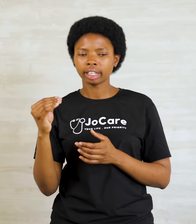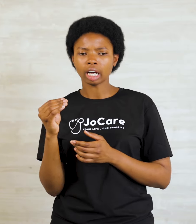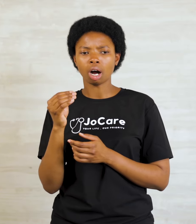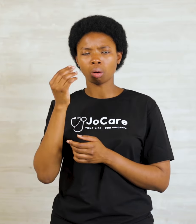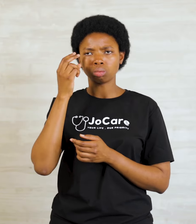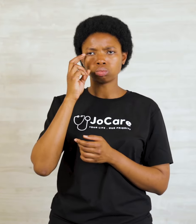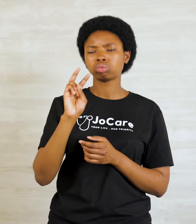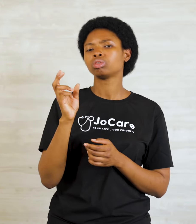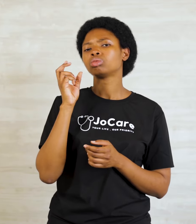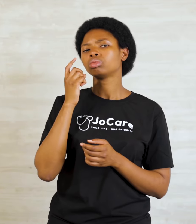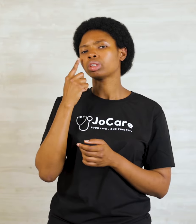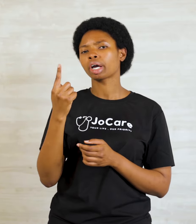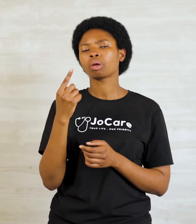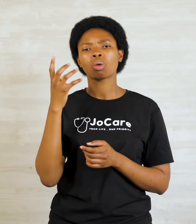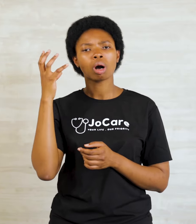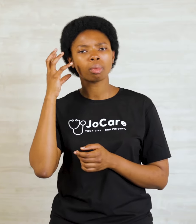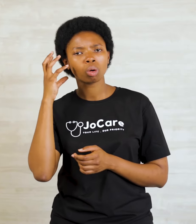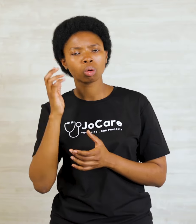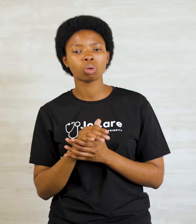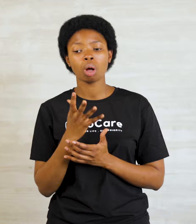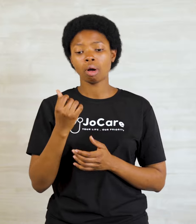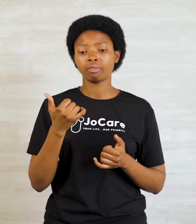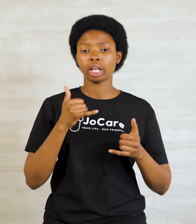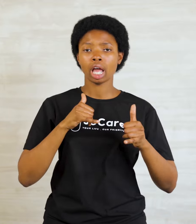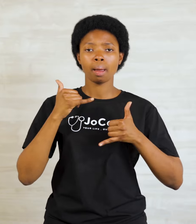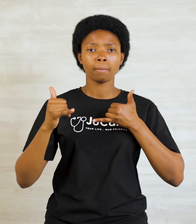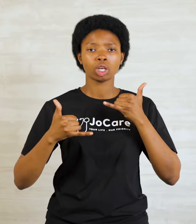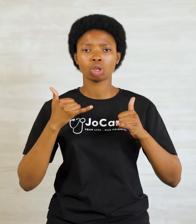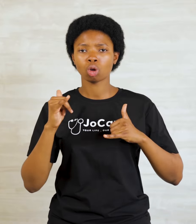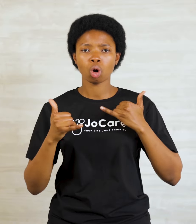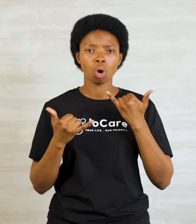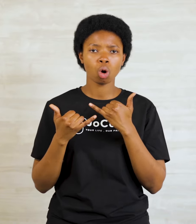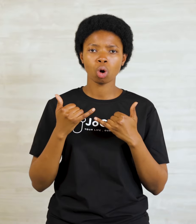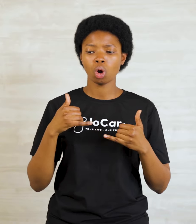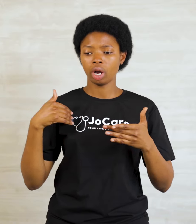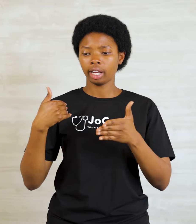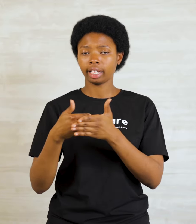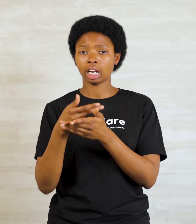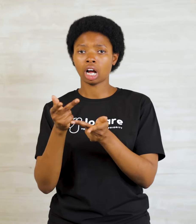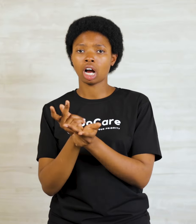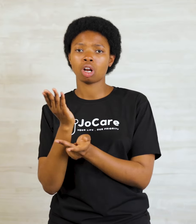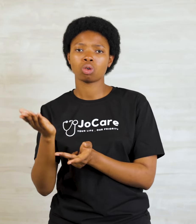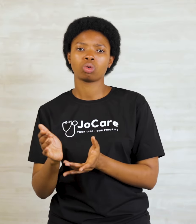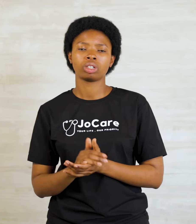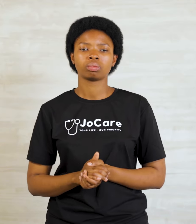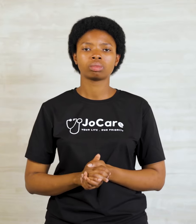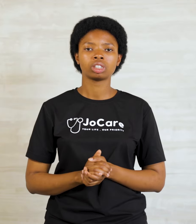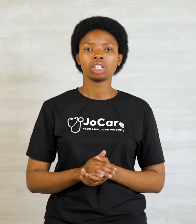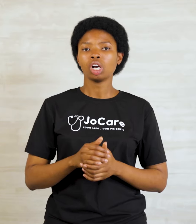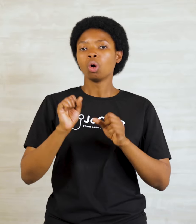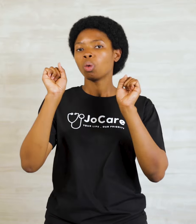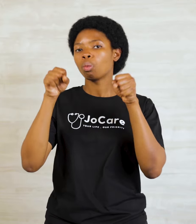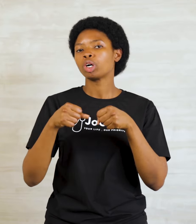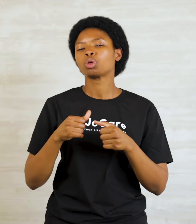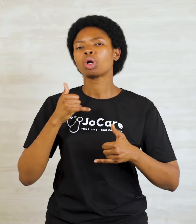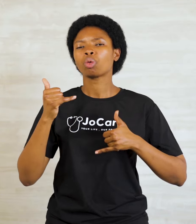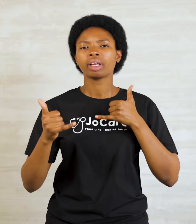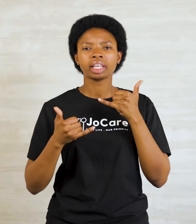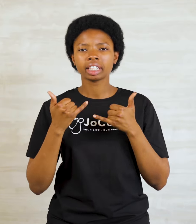amakuru bafite imikino ubasha kugeraho bari ushobora gukina waba ufite ubumuga bwo kutabona ufite ubumuga bwo